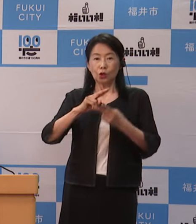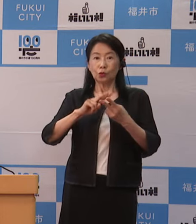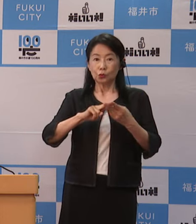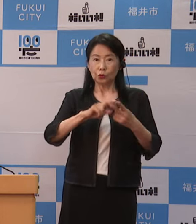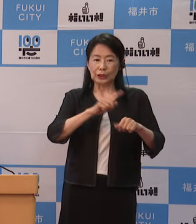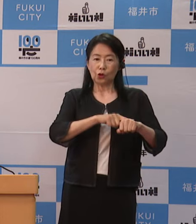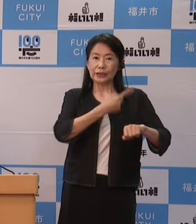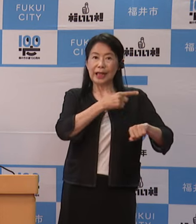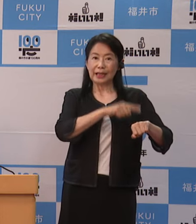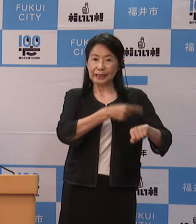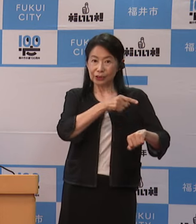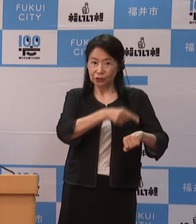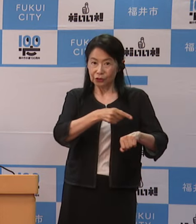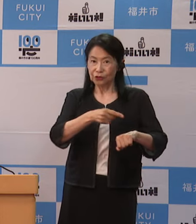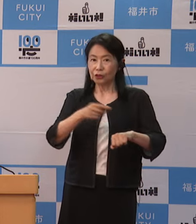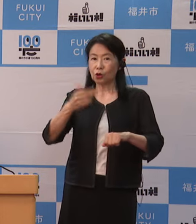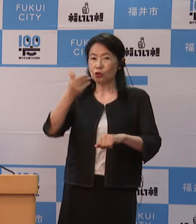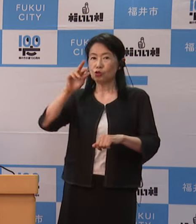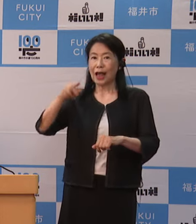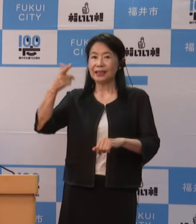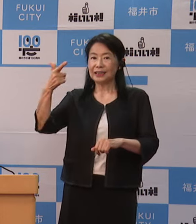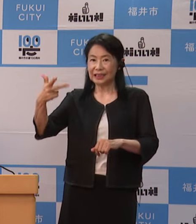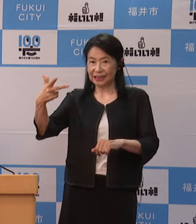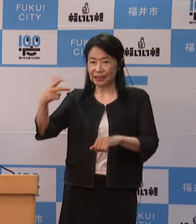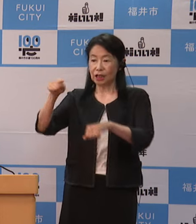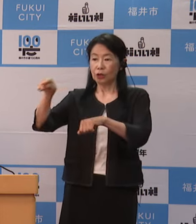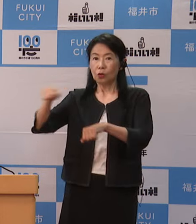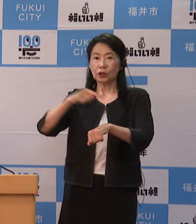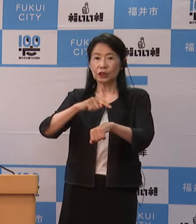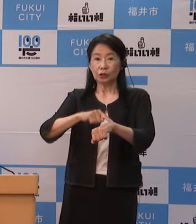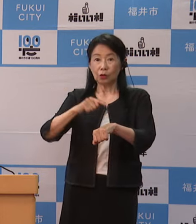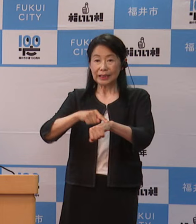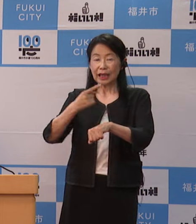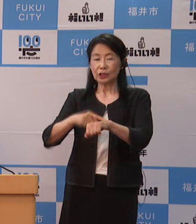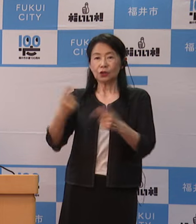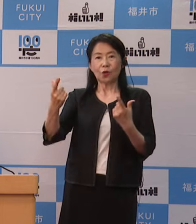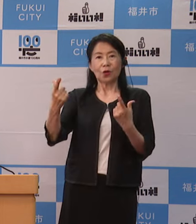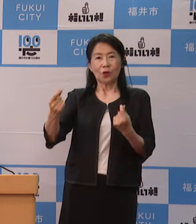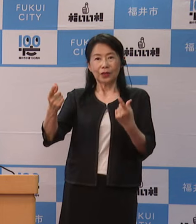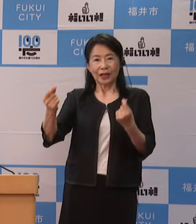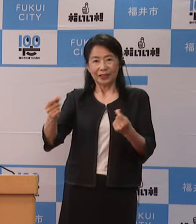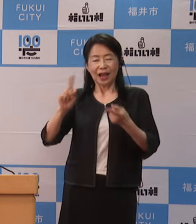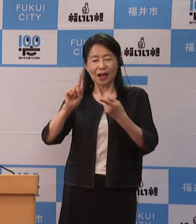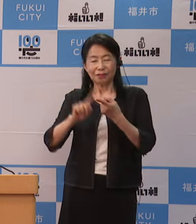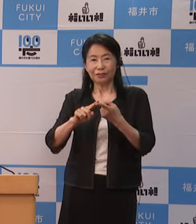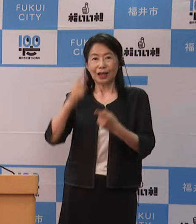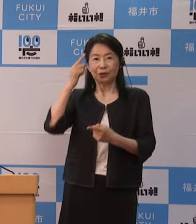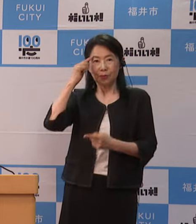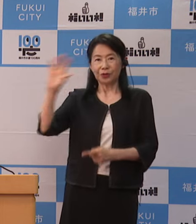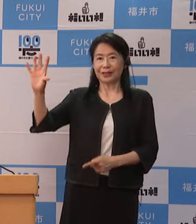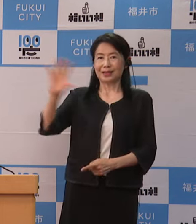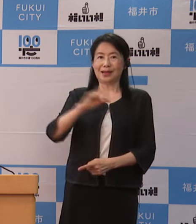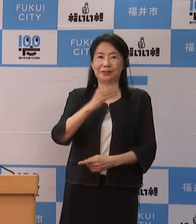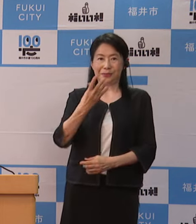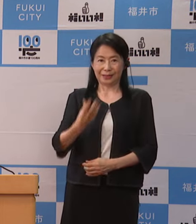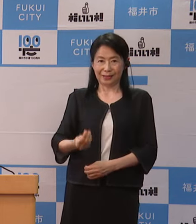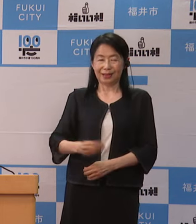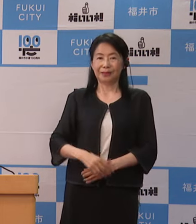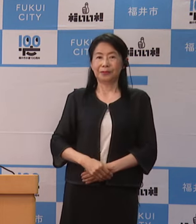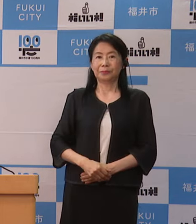とっていうか合うなというふうに、空気も合うなというようなことを感じて帰ってまいりました。